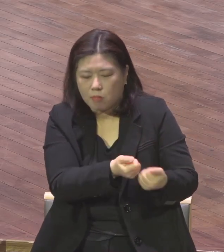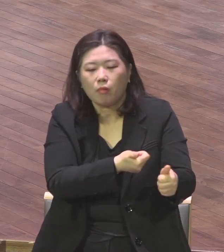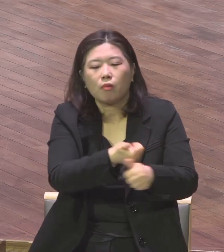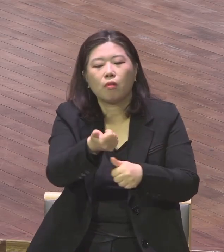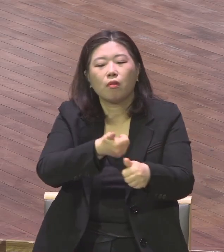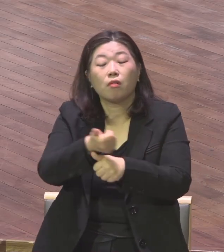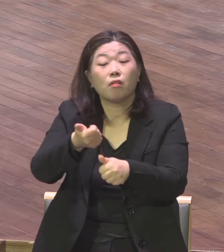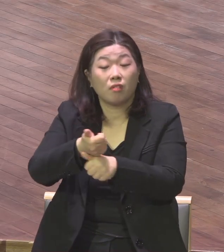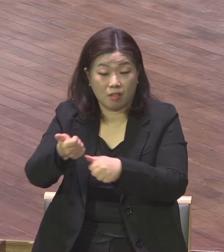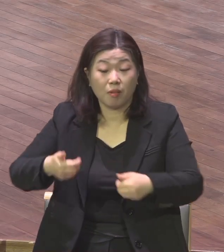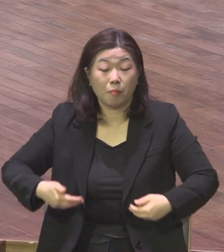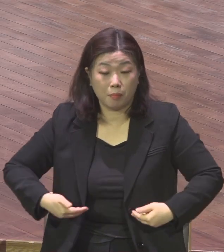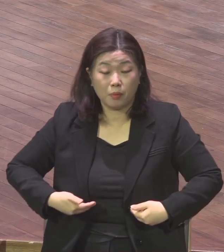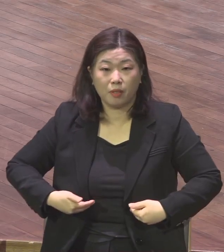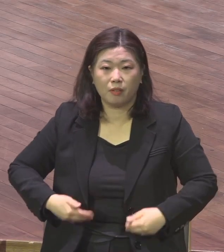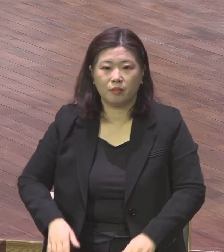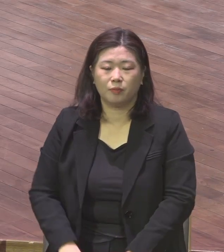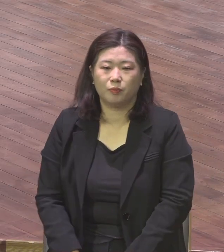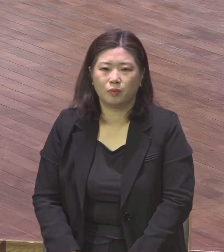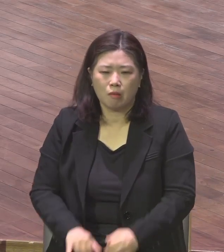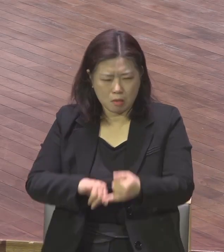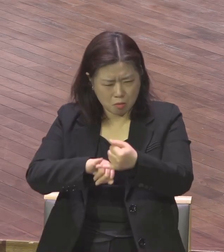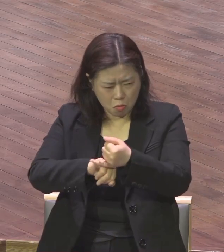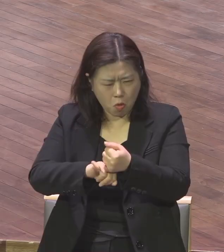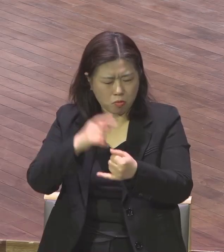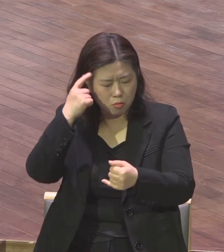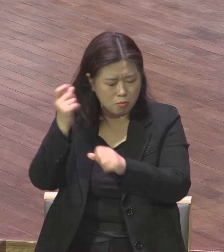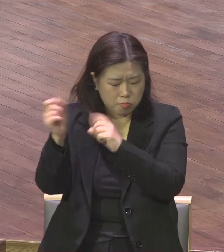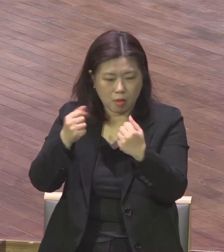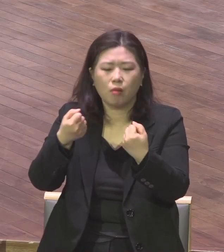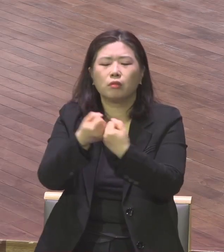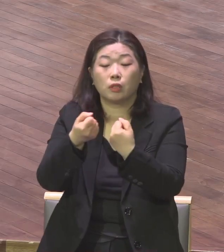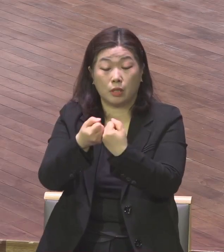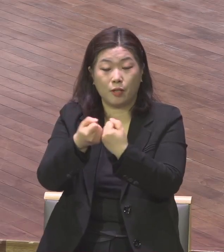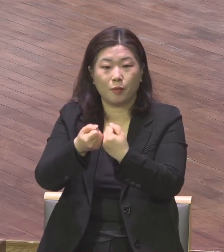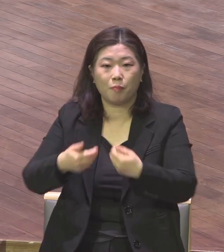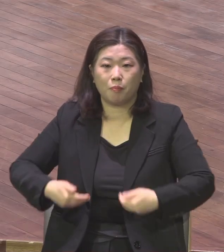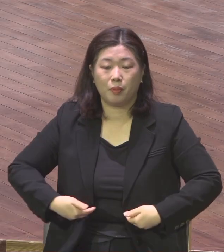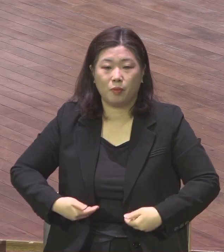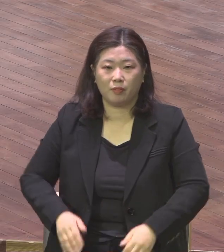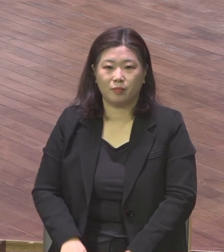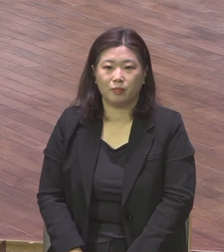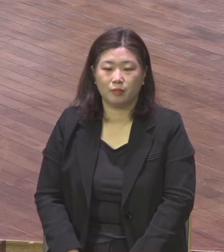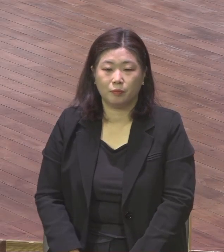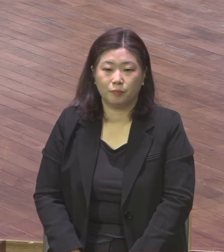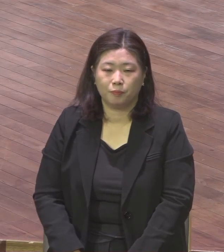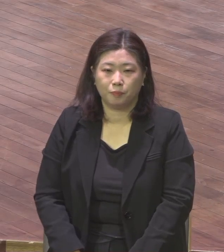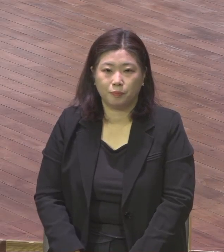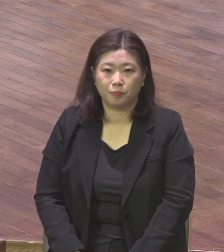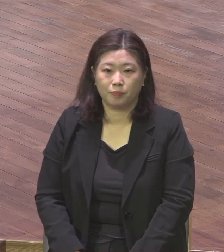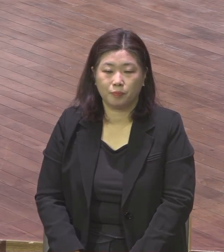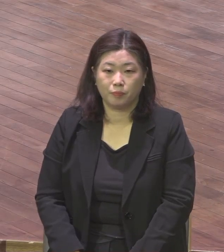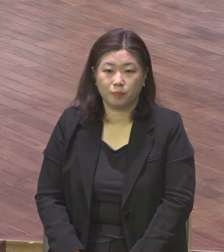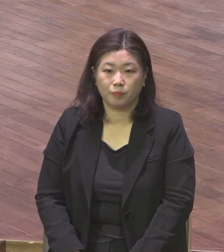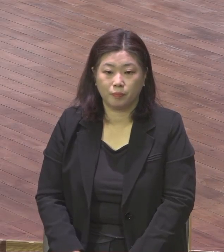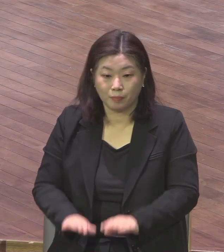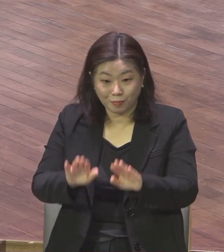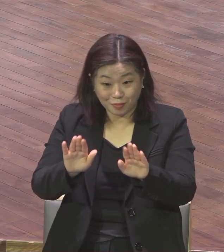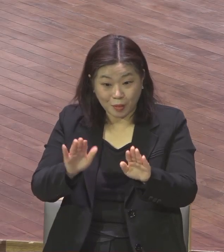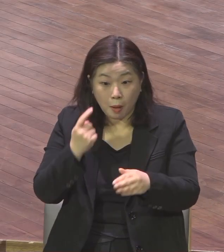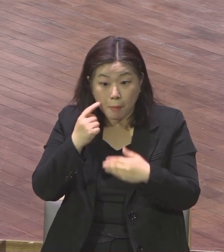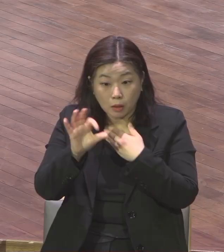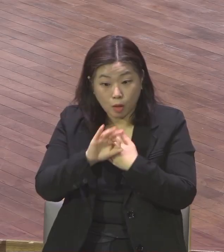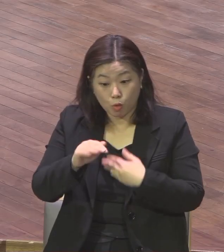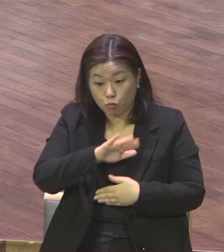가게 돼 있어요. 그게 싸워야 되는데, 그래서 하나님 앞에 간구하는 거예요. 천국 가는데 기도할 필요 뭐